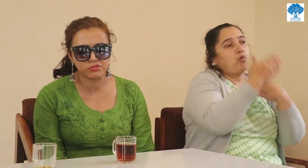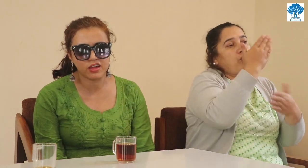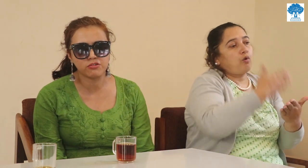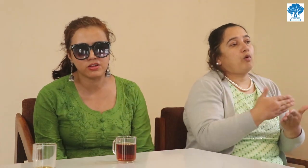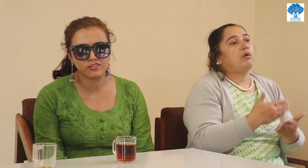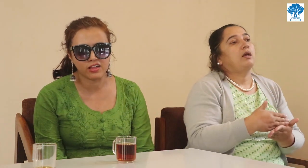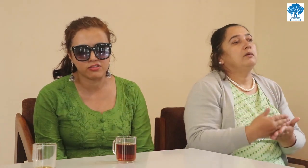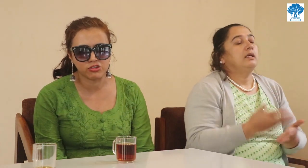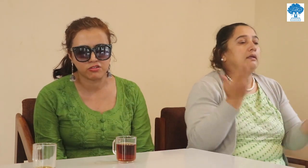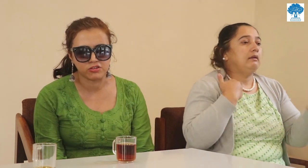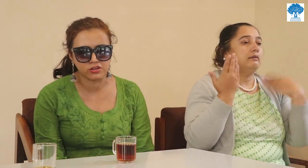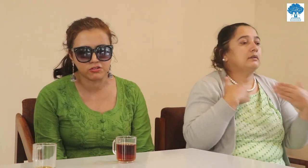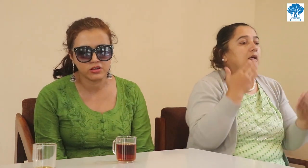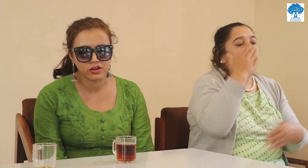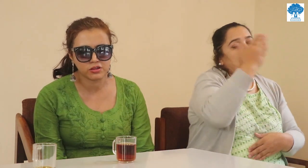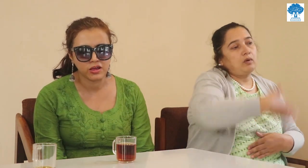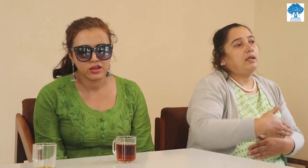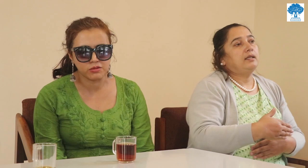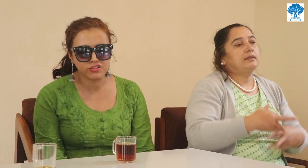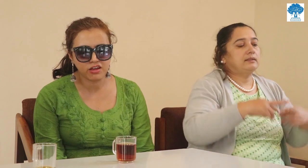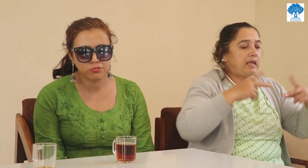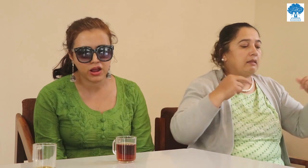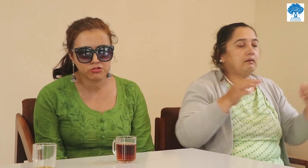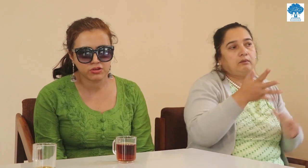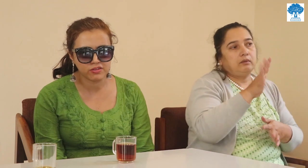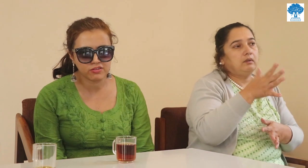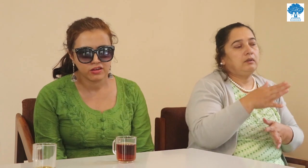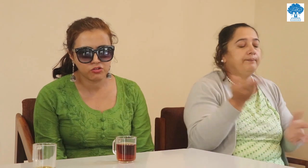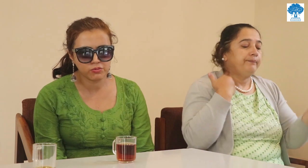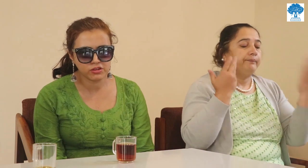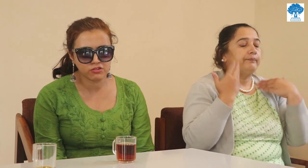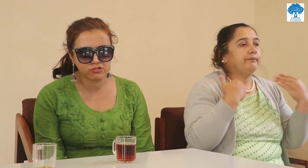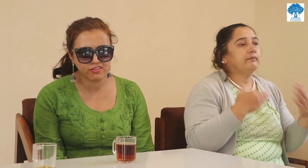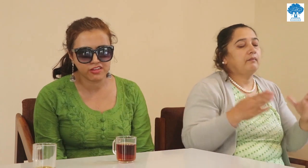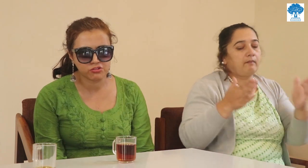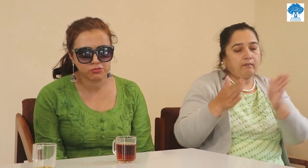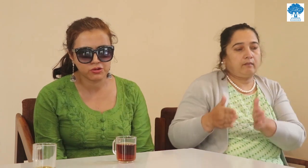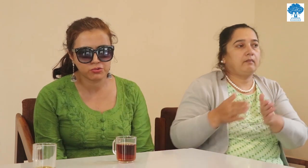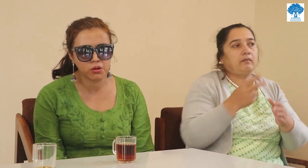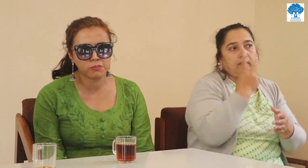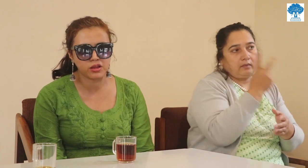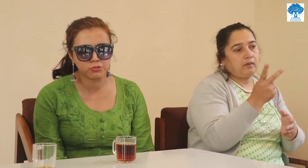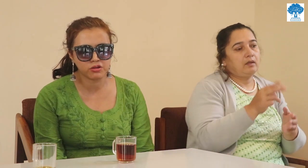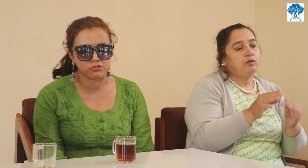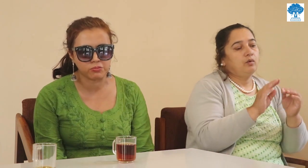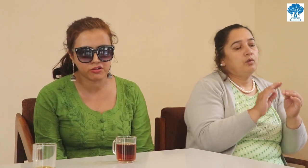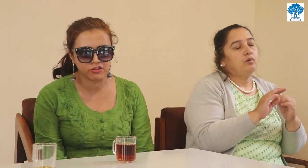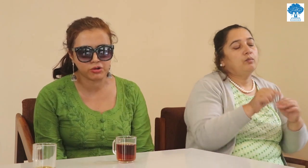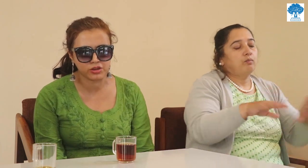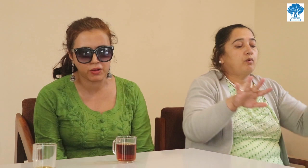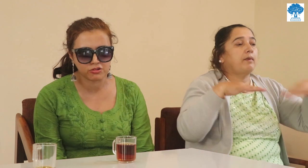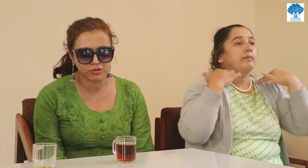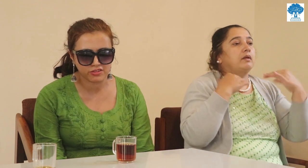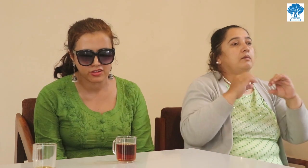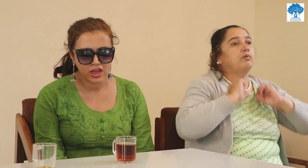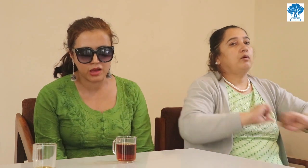यसले हिंसा रोक्ने साधन चाहिँ होइन है अथवा हिंसाको बाटोलाई चाहिँ गर्भनिरोधको साधनको पनि प्रभावकारी प्रयोग हुनुपर्छ